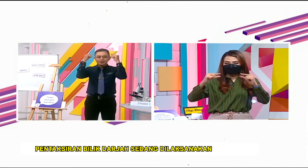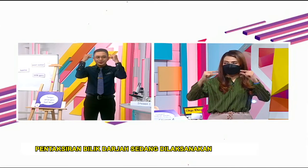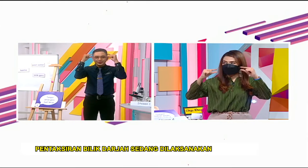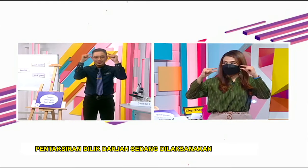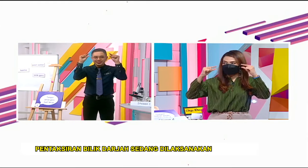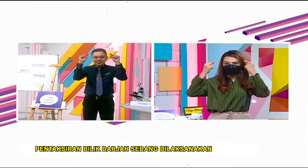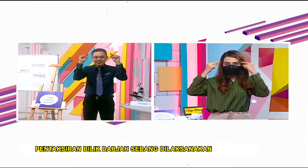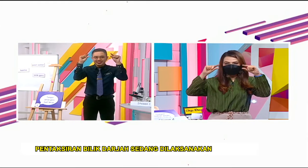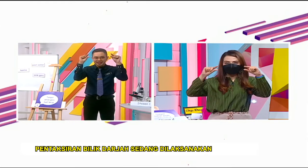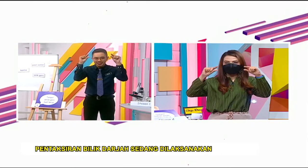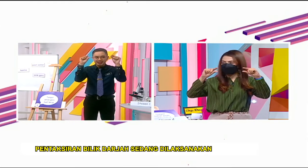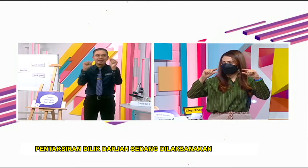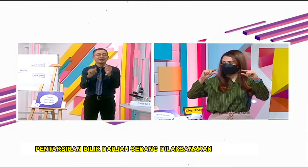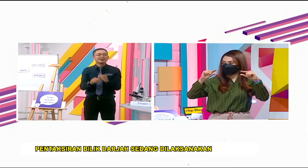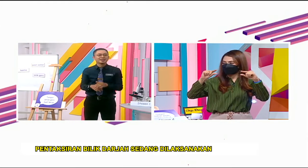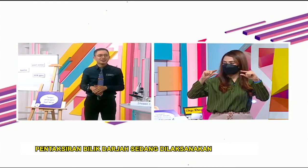guru. Guru.